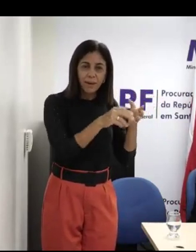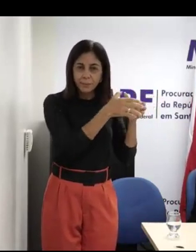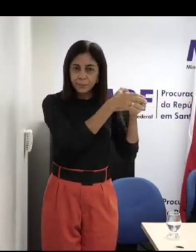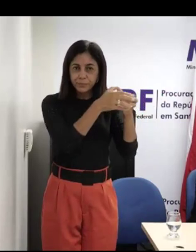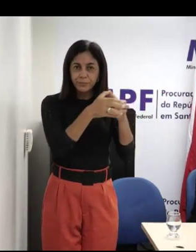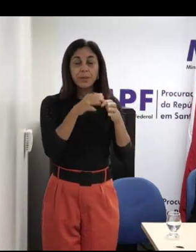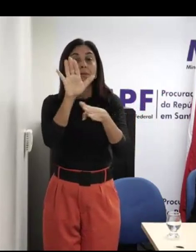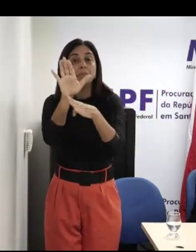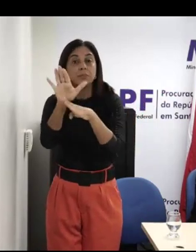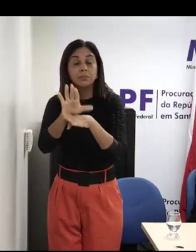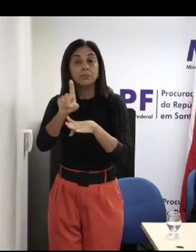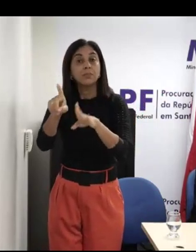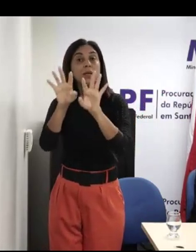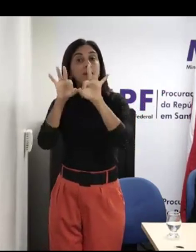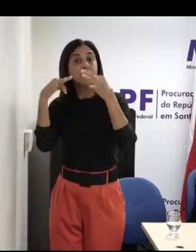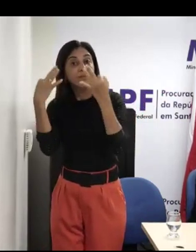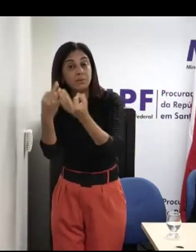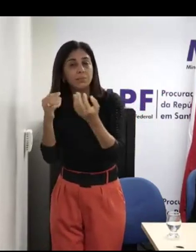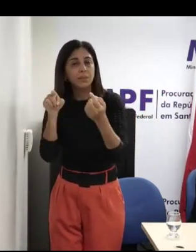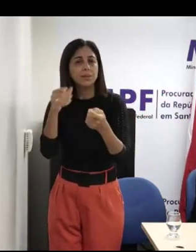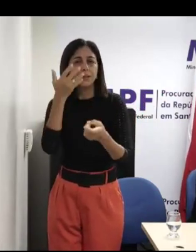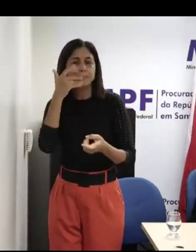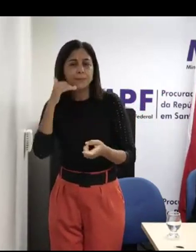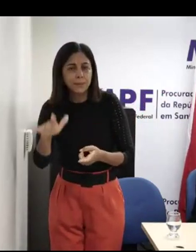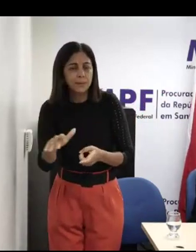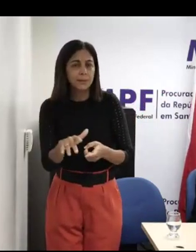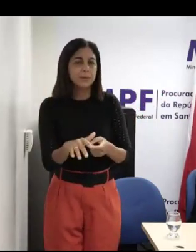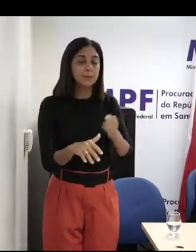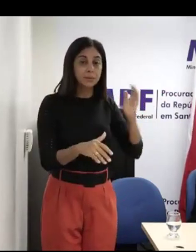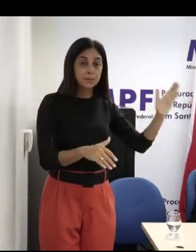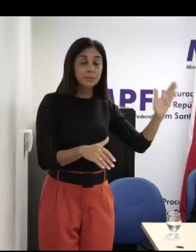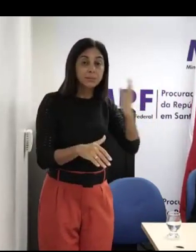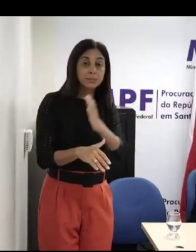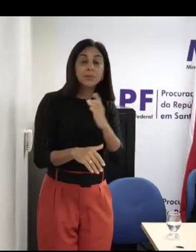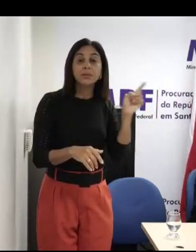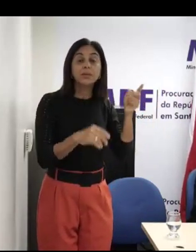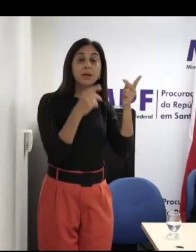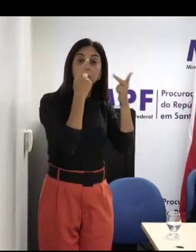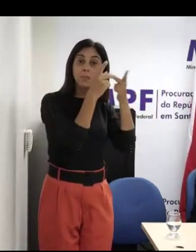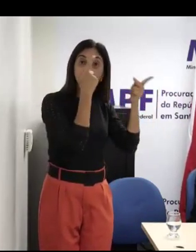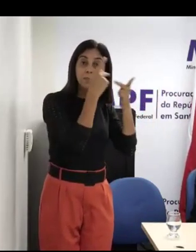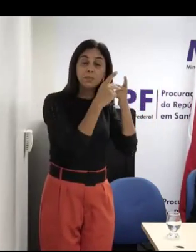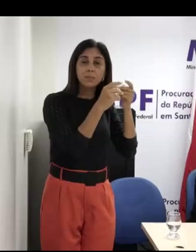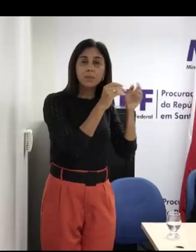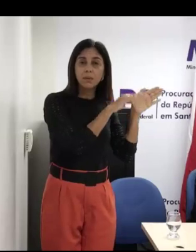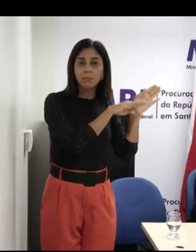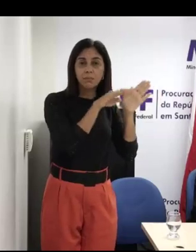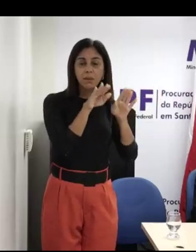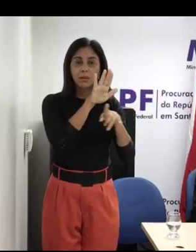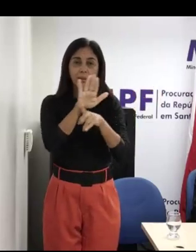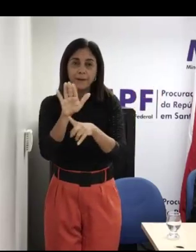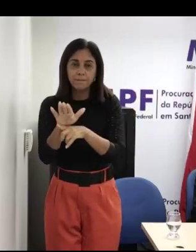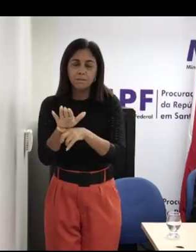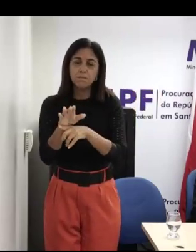se for caso tem que procurar o psiquiatra tem que fazer o adequado tratamento inclusive é para